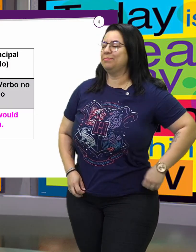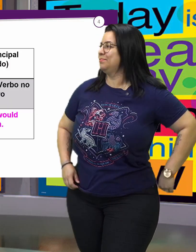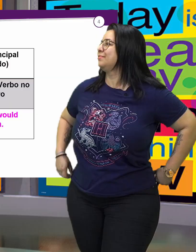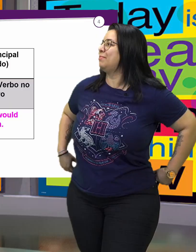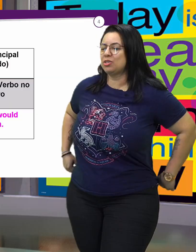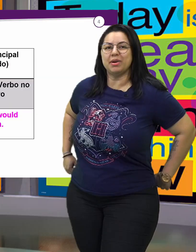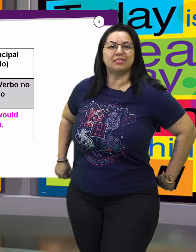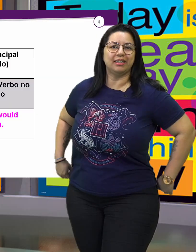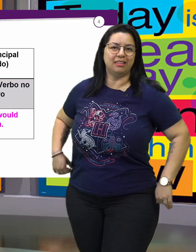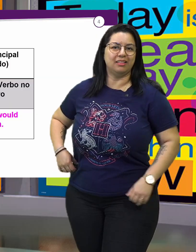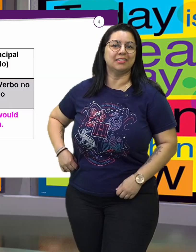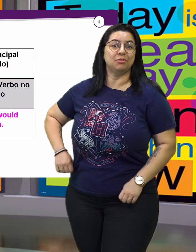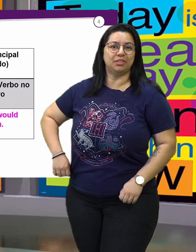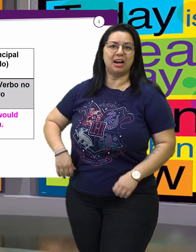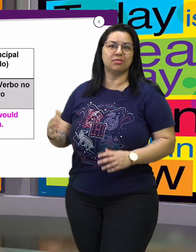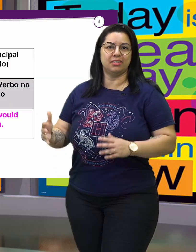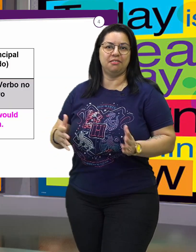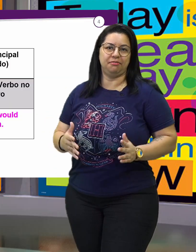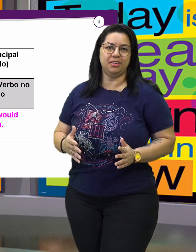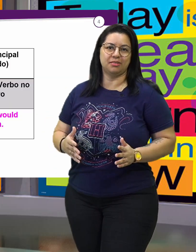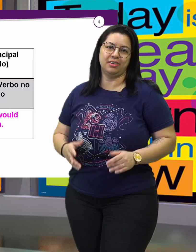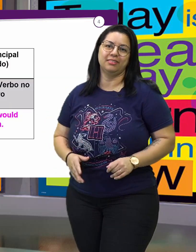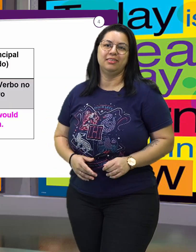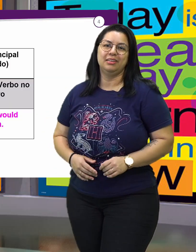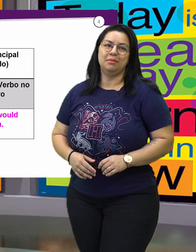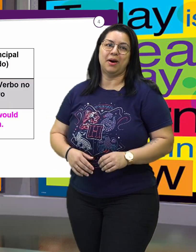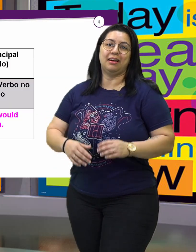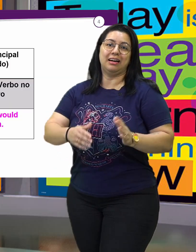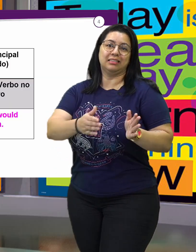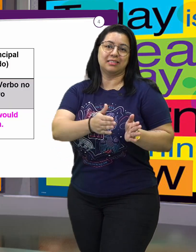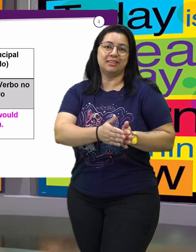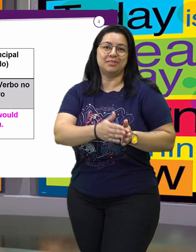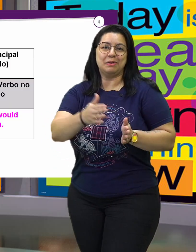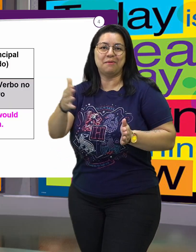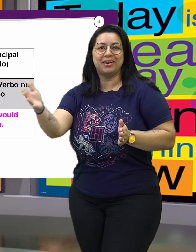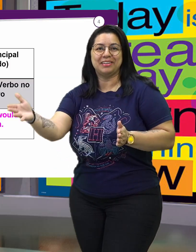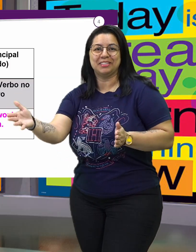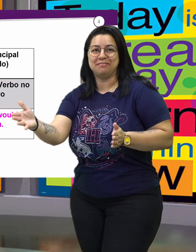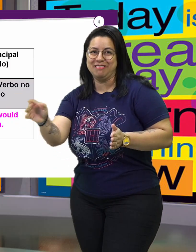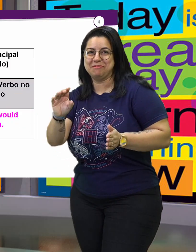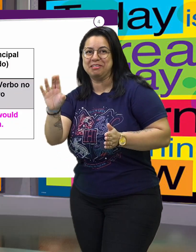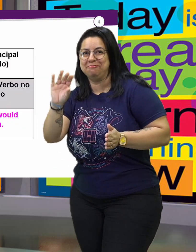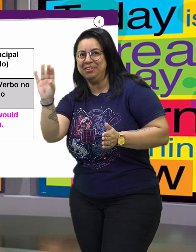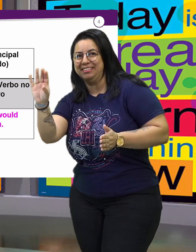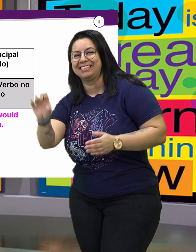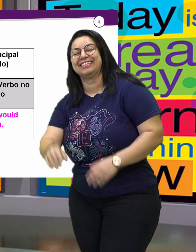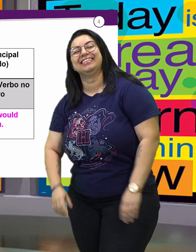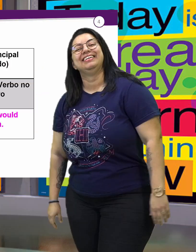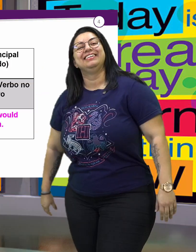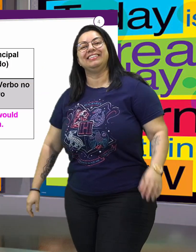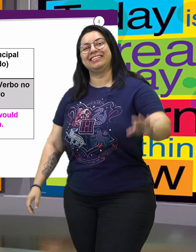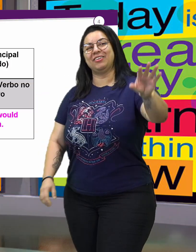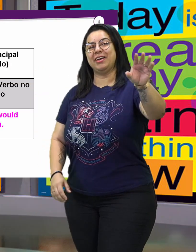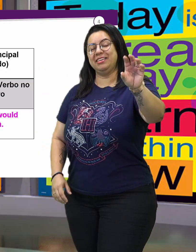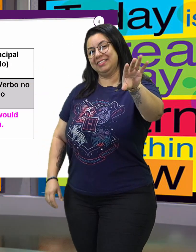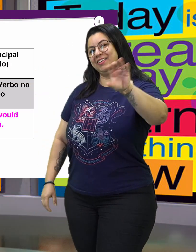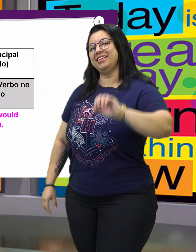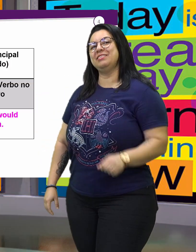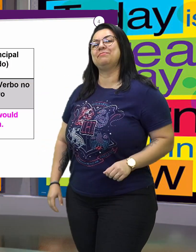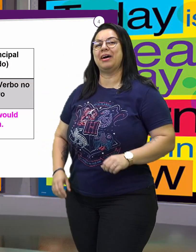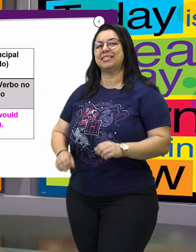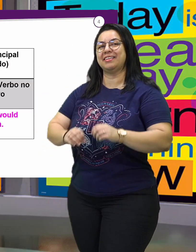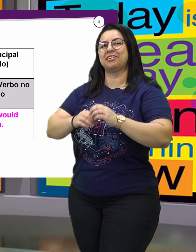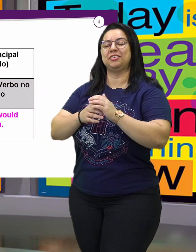Essa é mais ou menos aquela relação de causa e efeito, né? Exatamente. Para cada ação há uma reação, lembra da física? Então, é